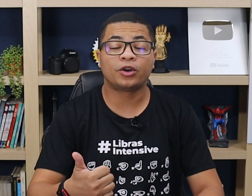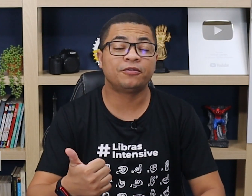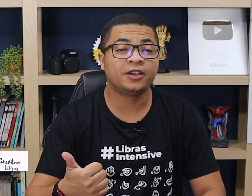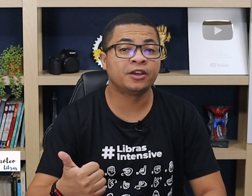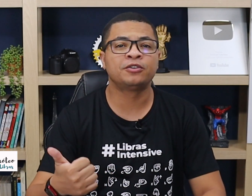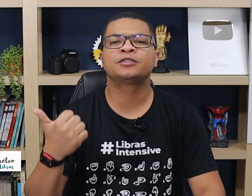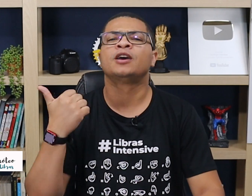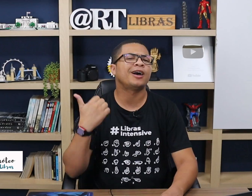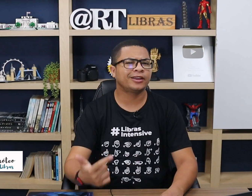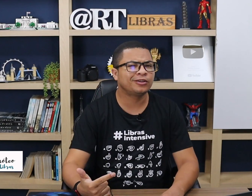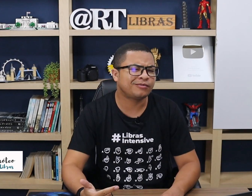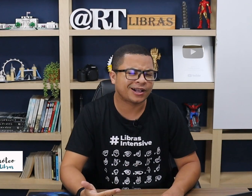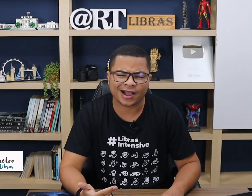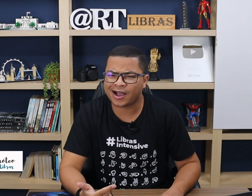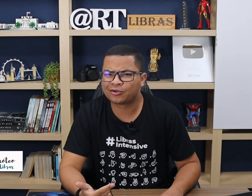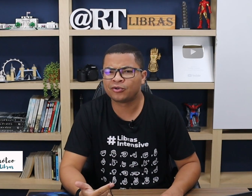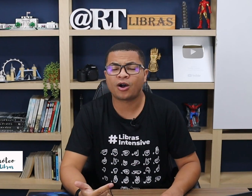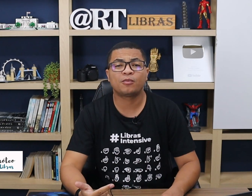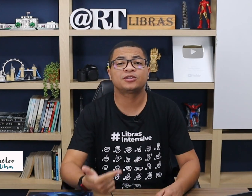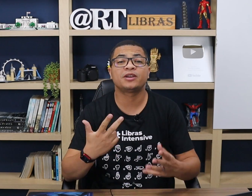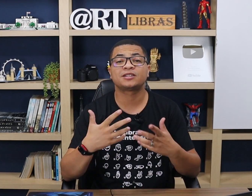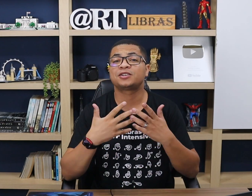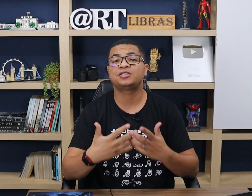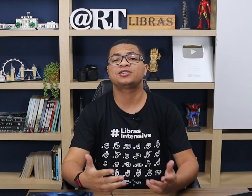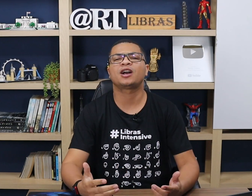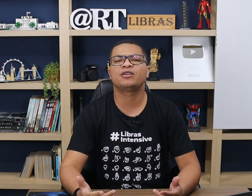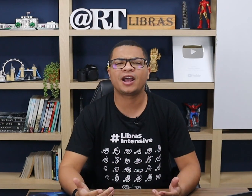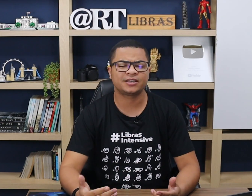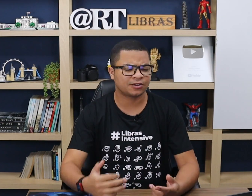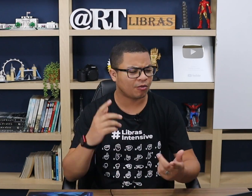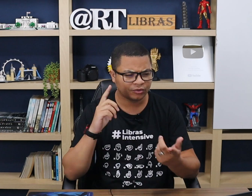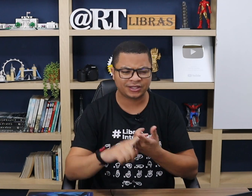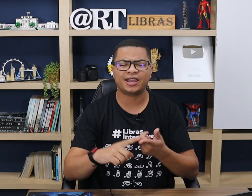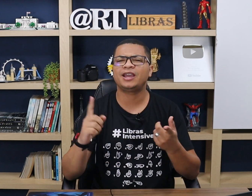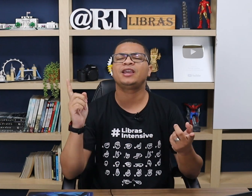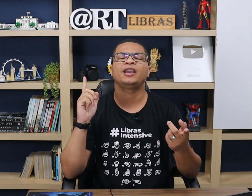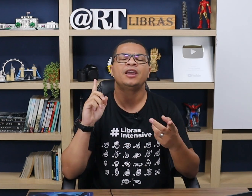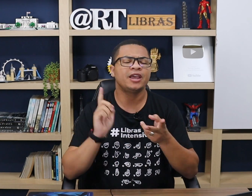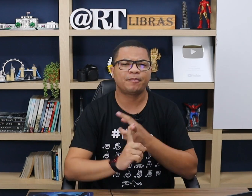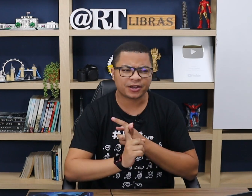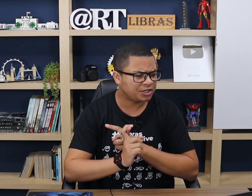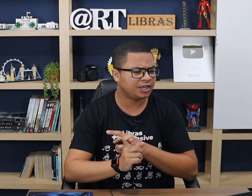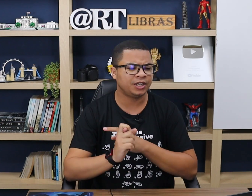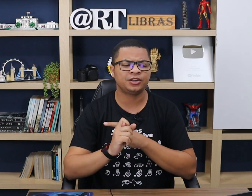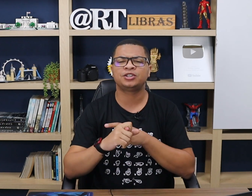coronavírus varíola no macaco algumas doenças que a gente já conhece como dengue hepatite